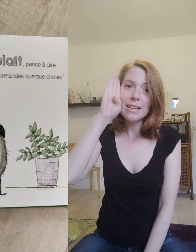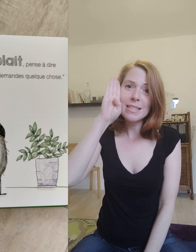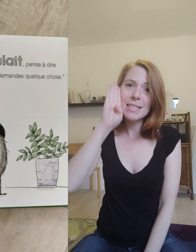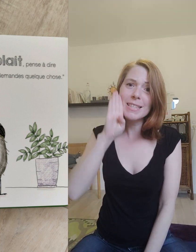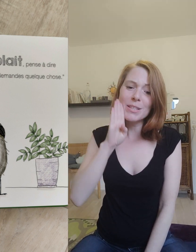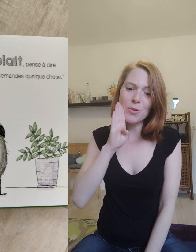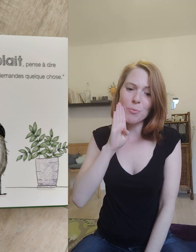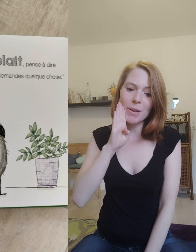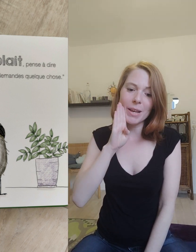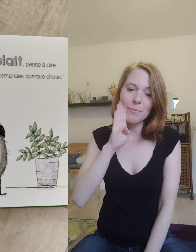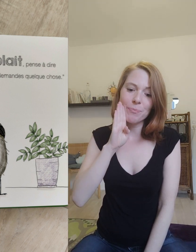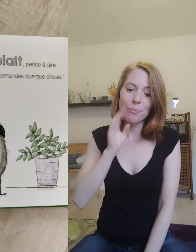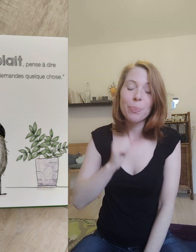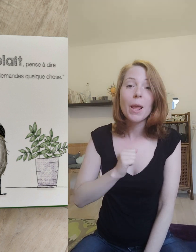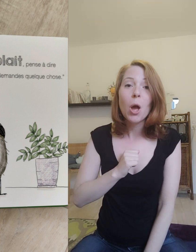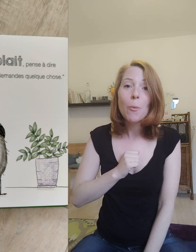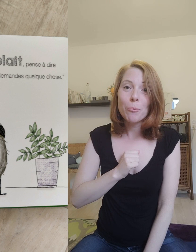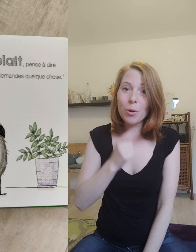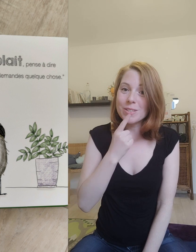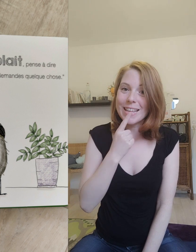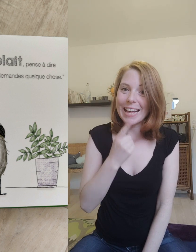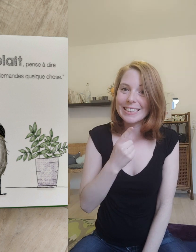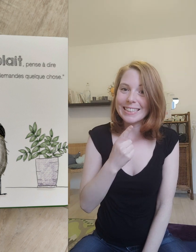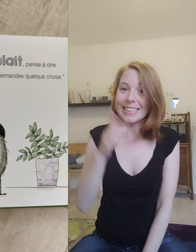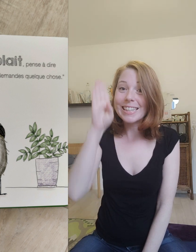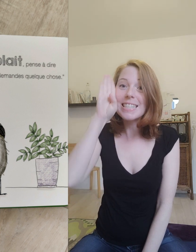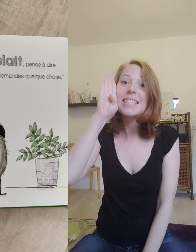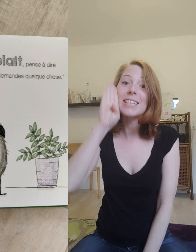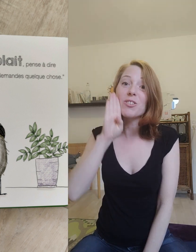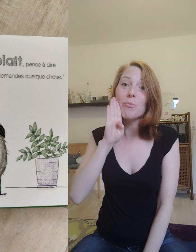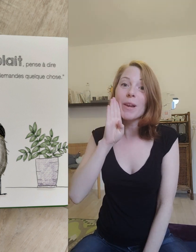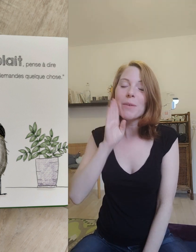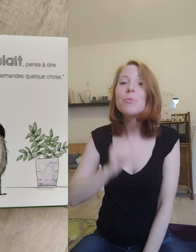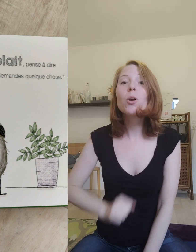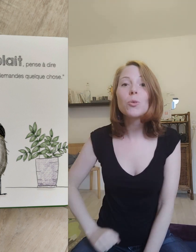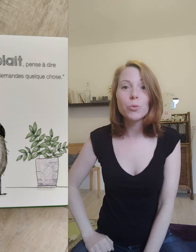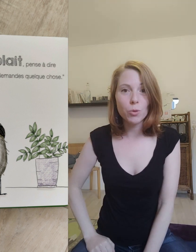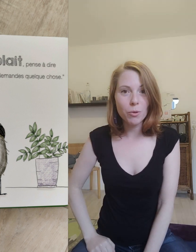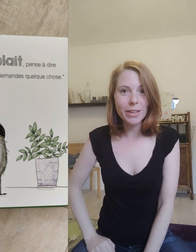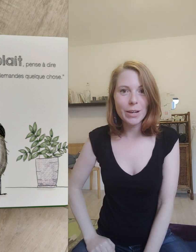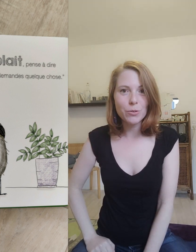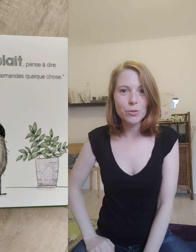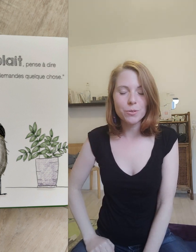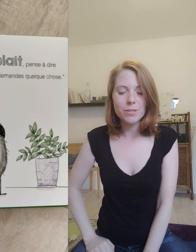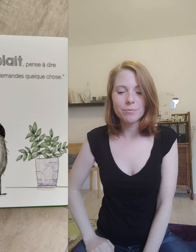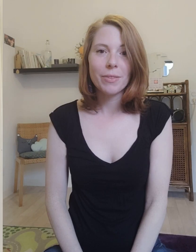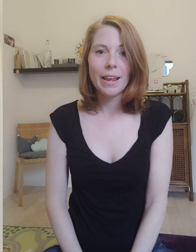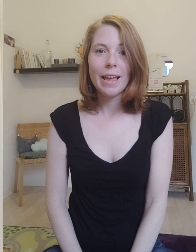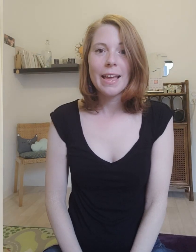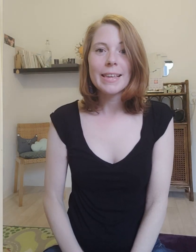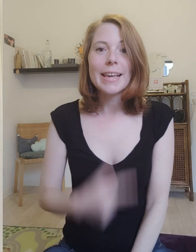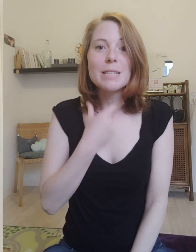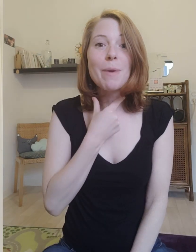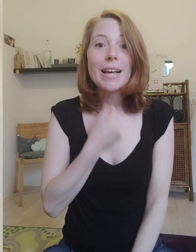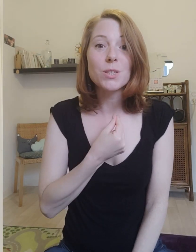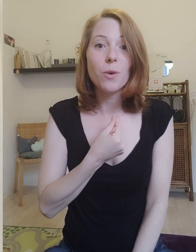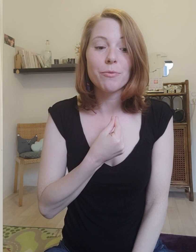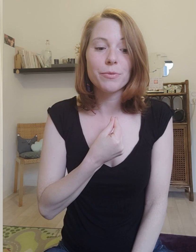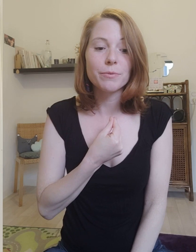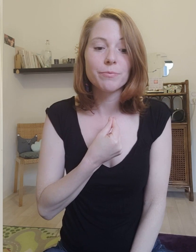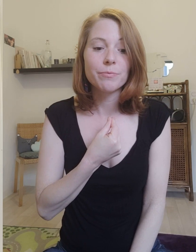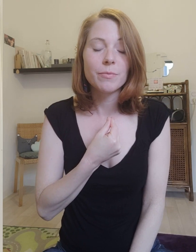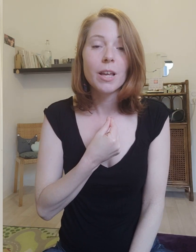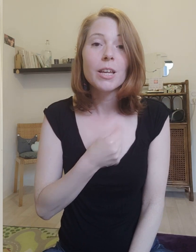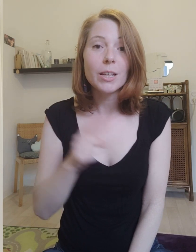Gaspard, s'il te plaît. Pense à dire s'il te plaît quand tu demandes quelque chose. Gaspard a